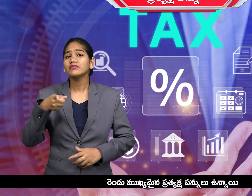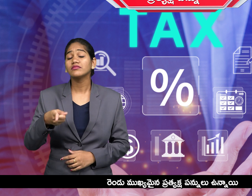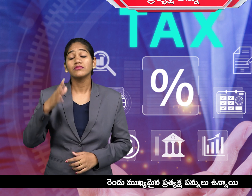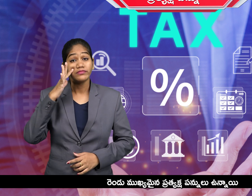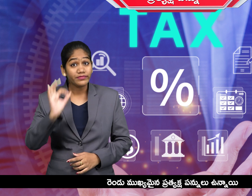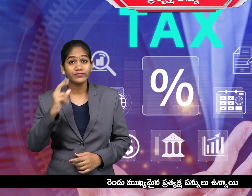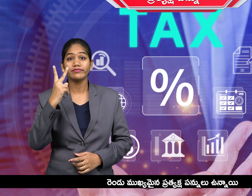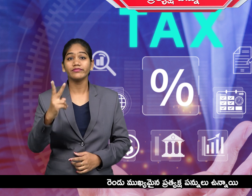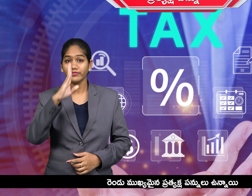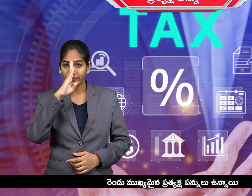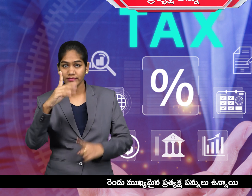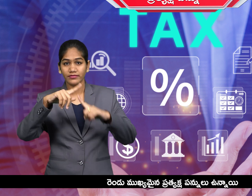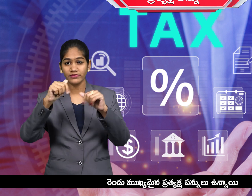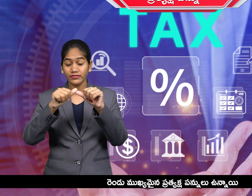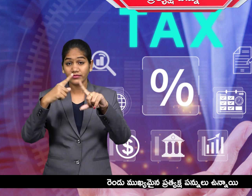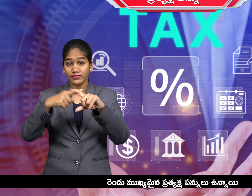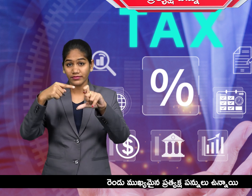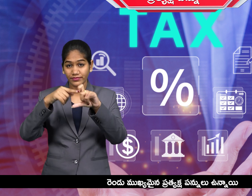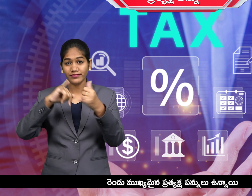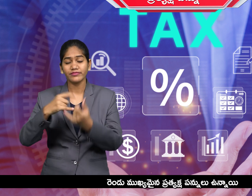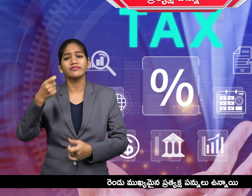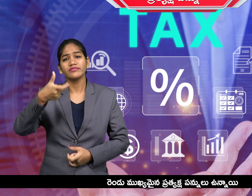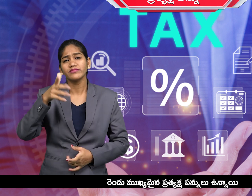రెండు ముఖ్యమైన ప్రత్యక్ష పన్నులు ఉన్నాయి.